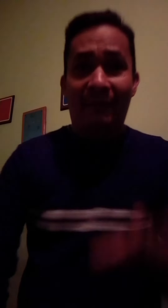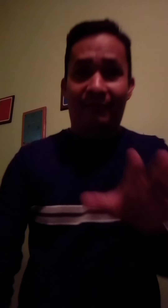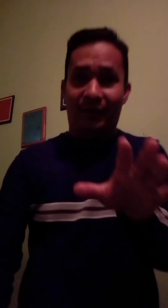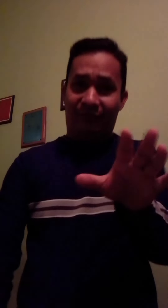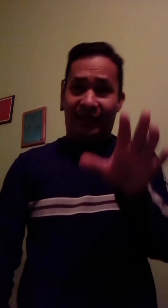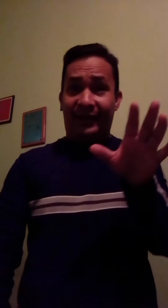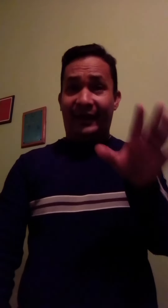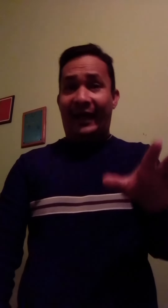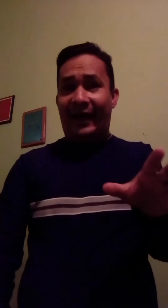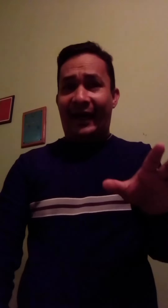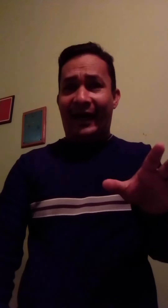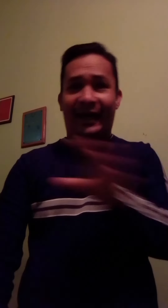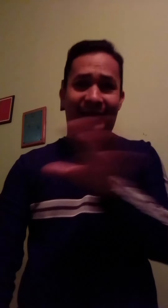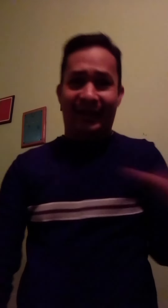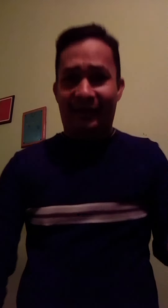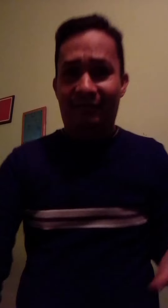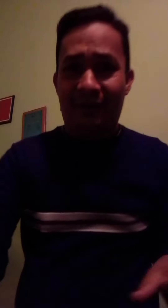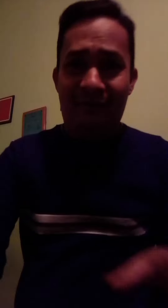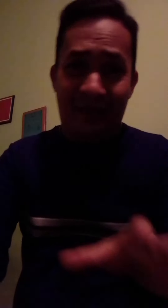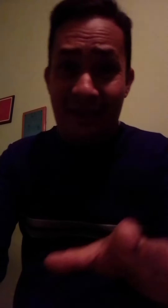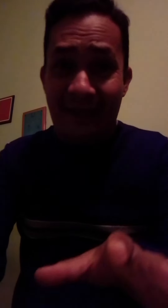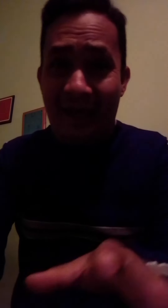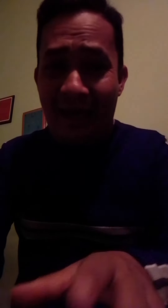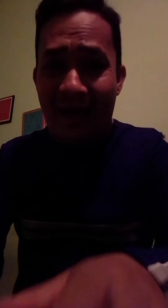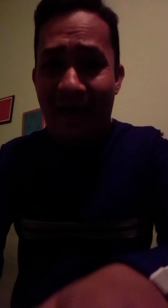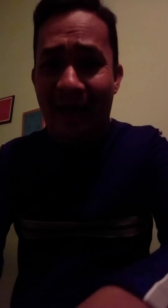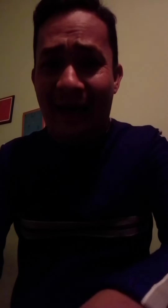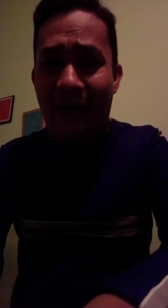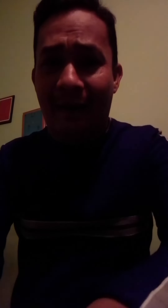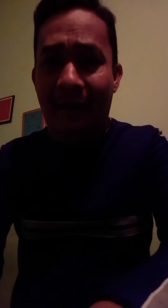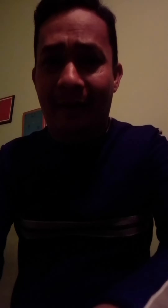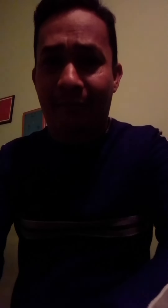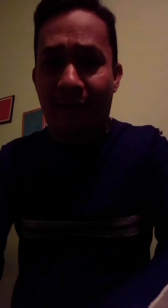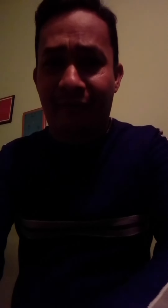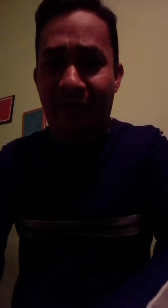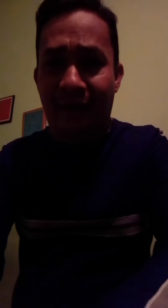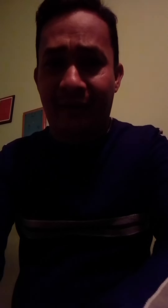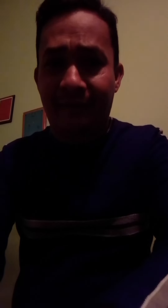mi vida, de mi vida. El profeta.